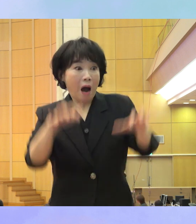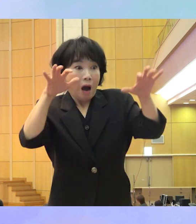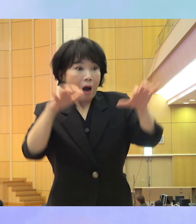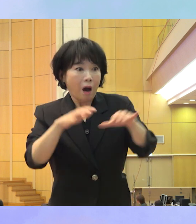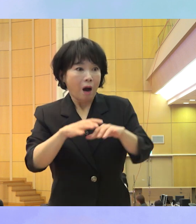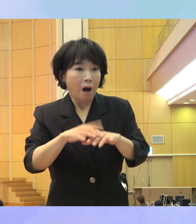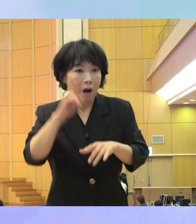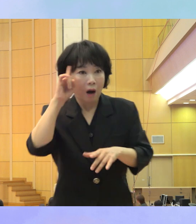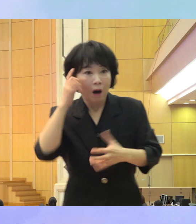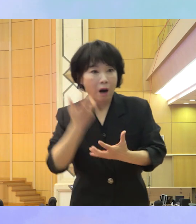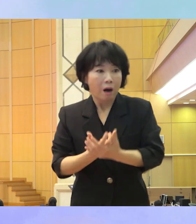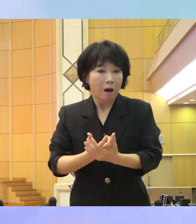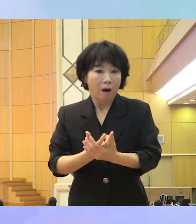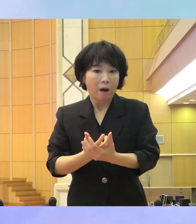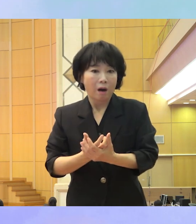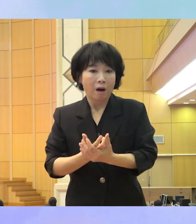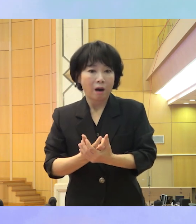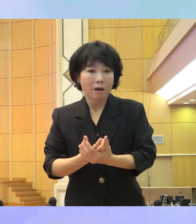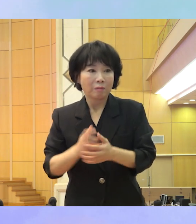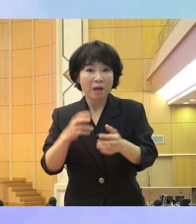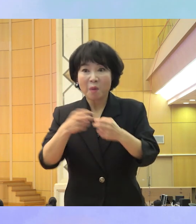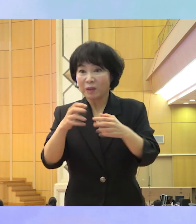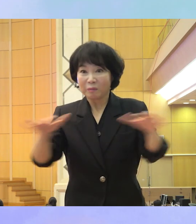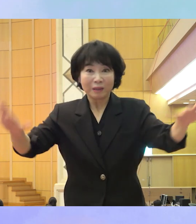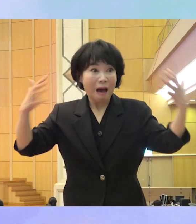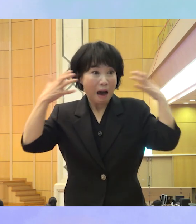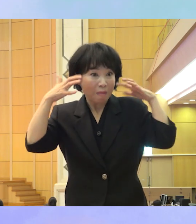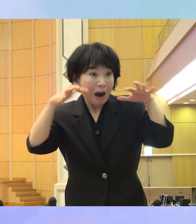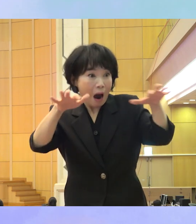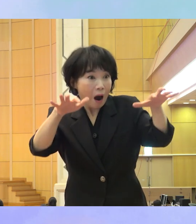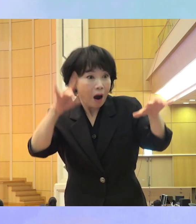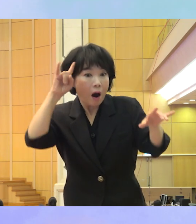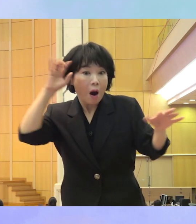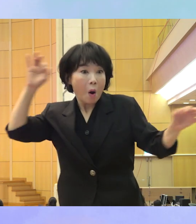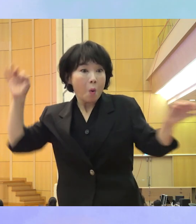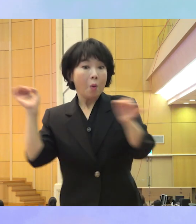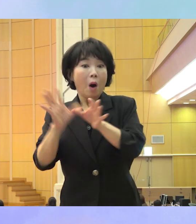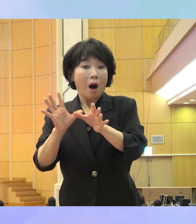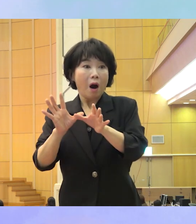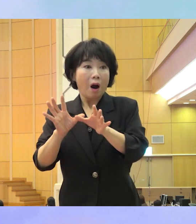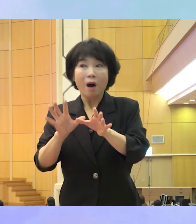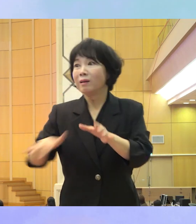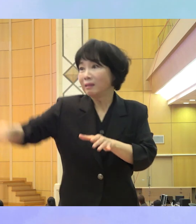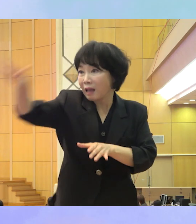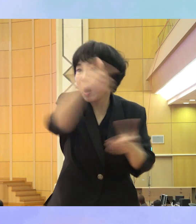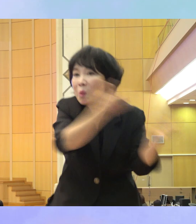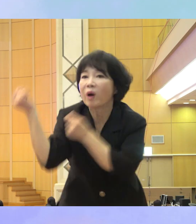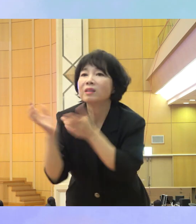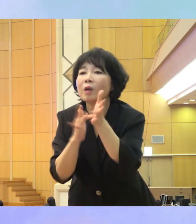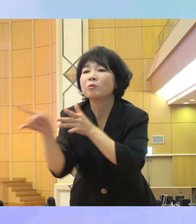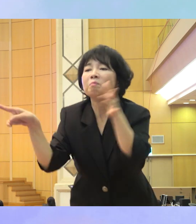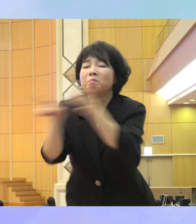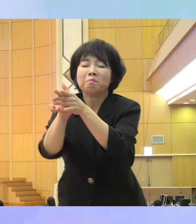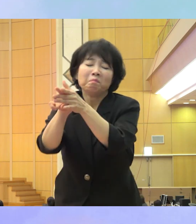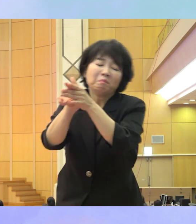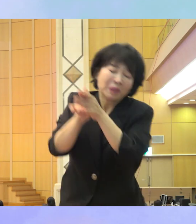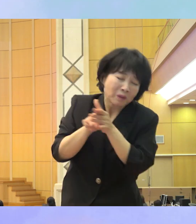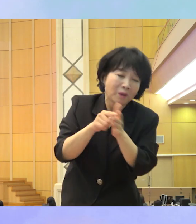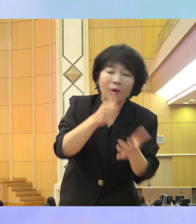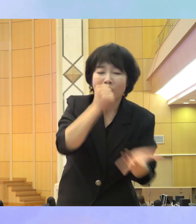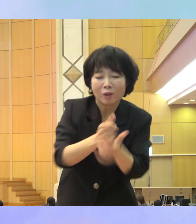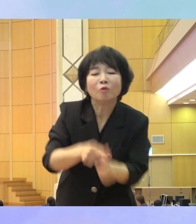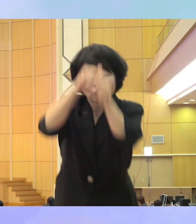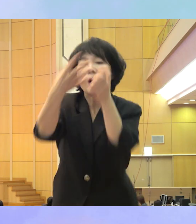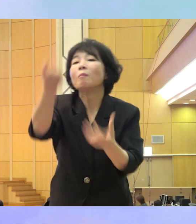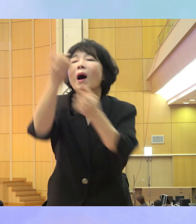사람들까지라도, 병원에 있는 사람까지라도 그 사건을 통해서 다 예수 영접하고